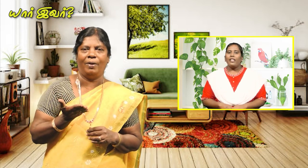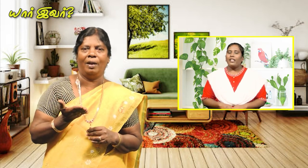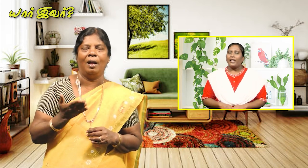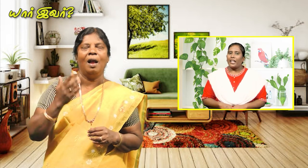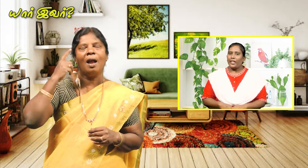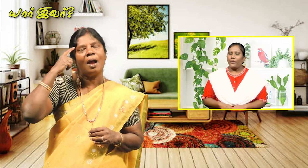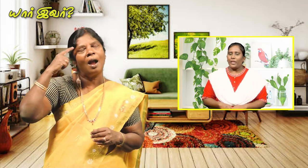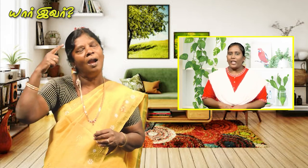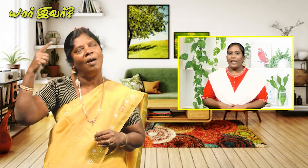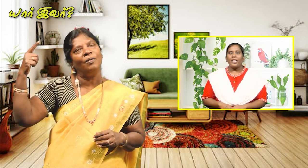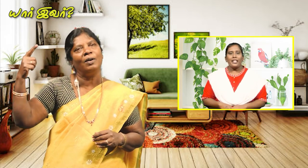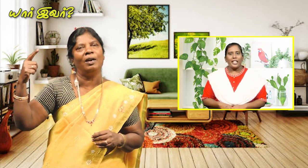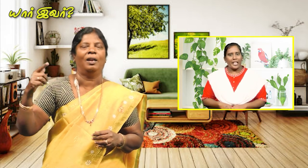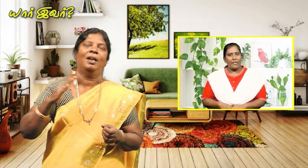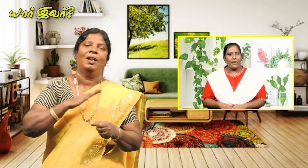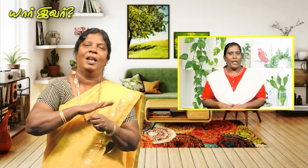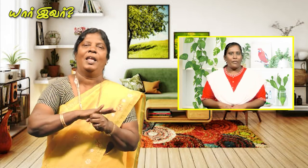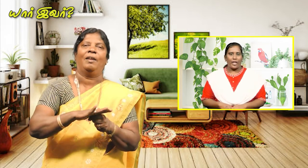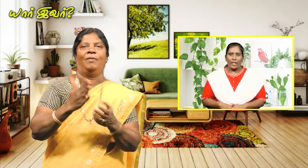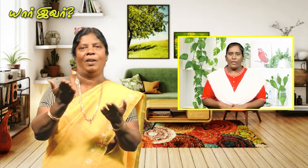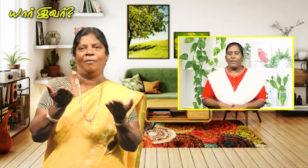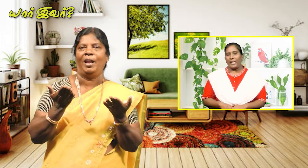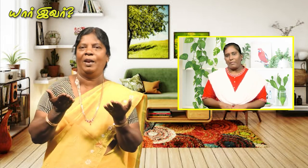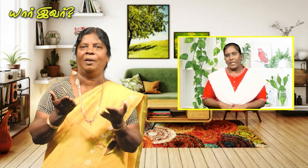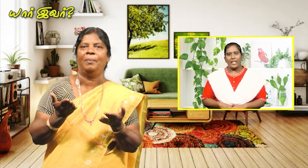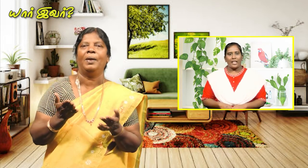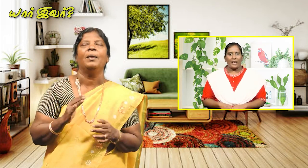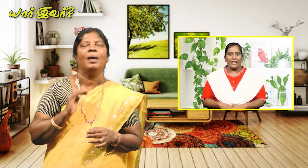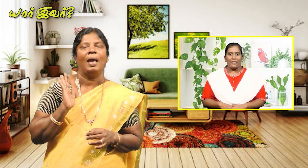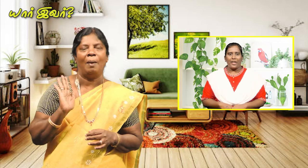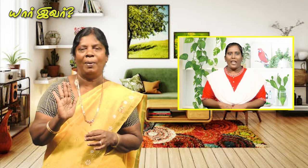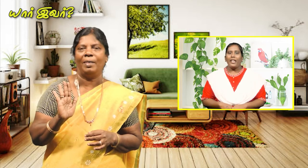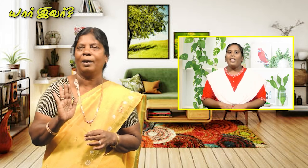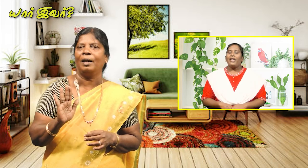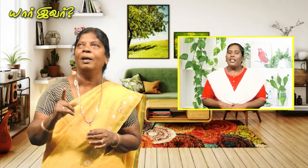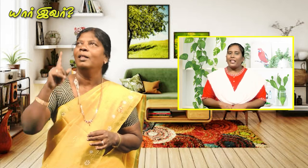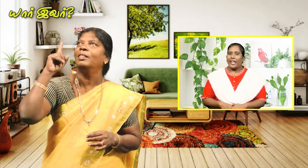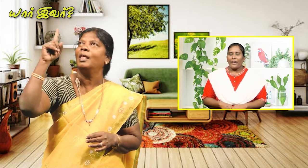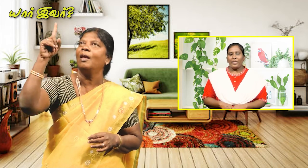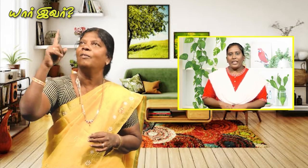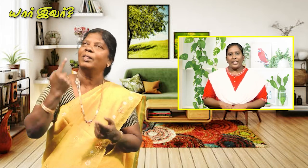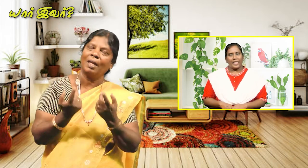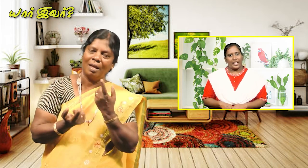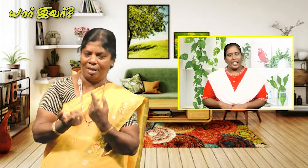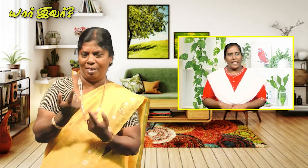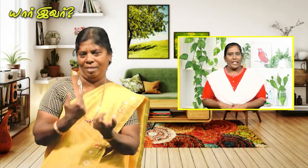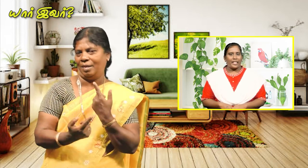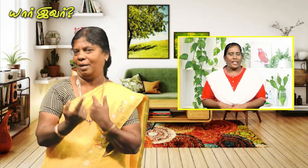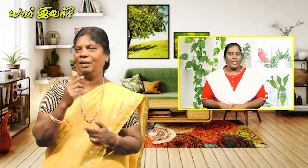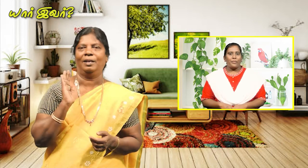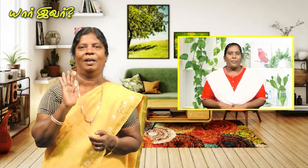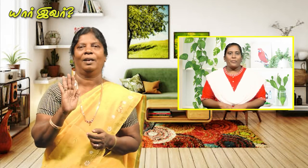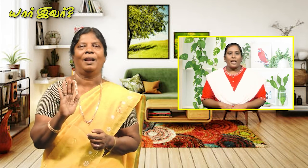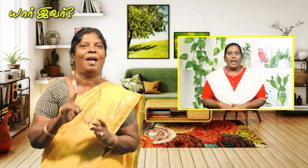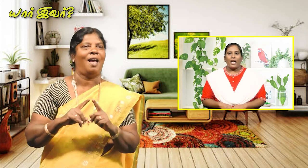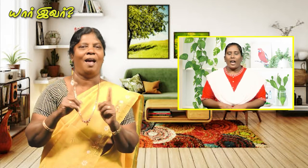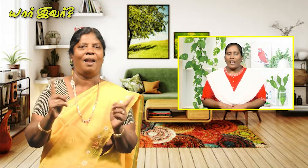தேவைகள் கனவுகள் நிறைவேற வேண்டும் என்பதற்காகவே தெய்வத்தை